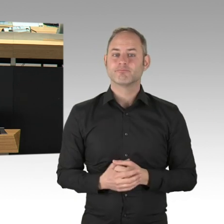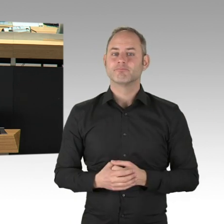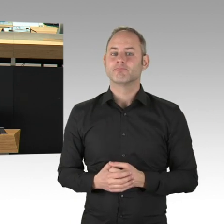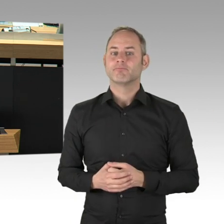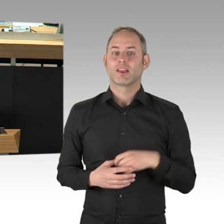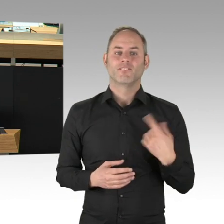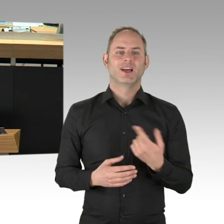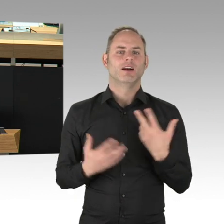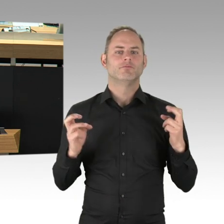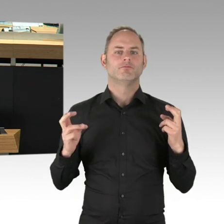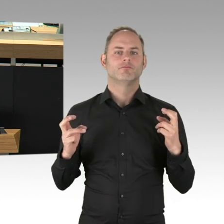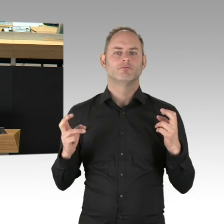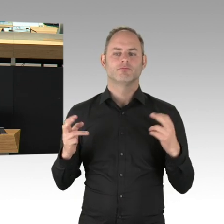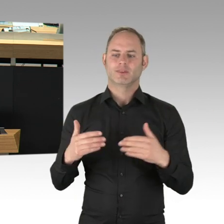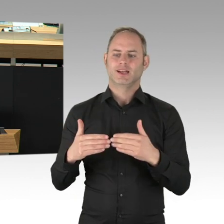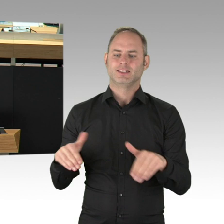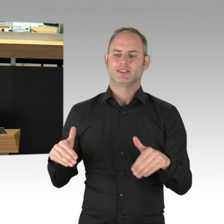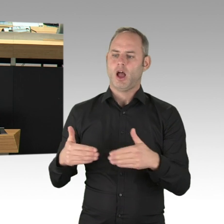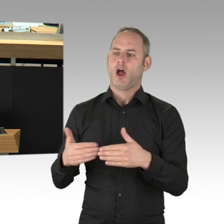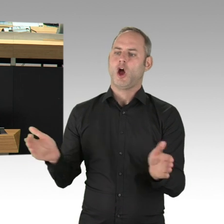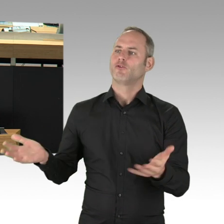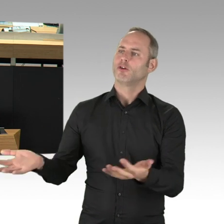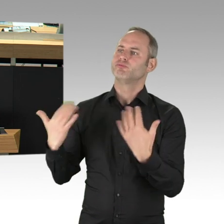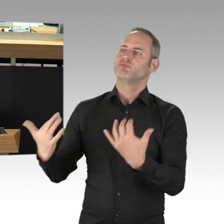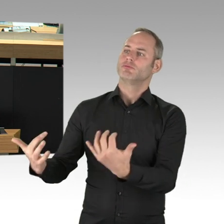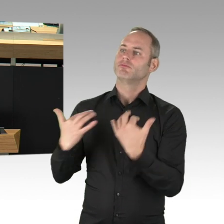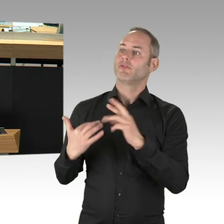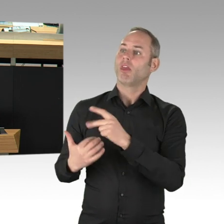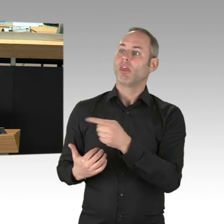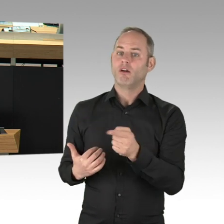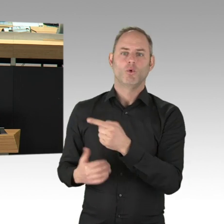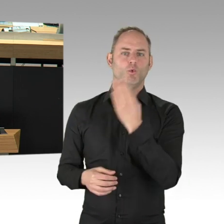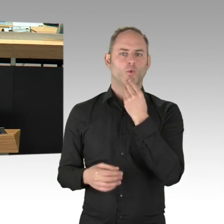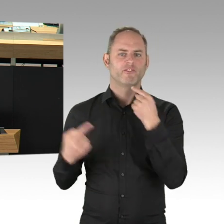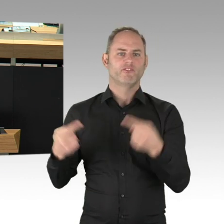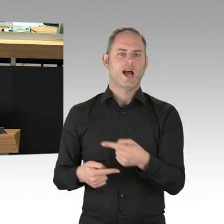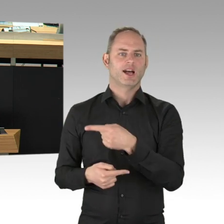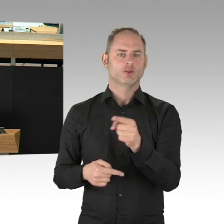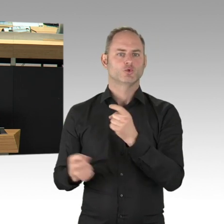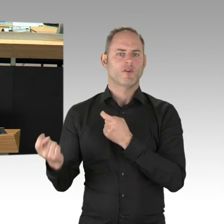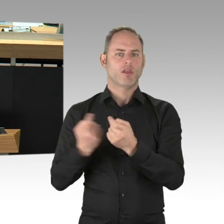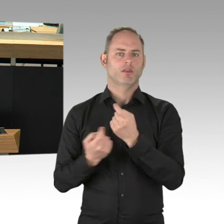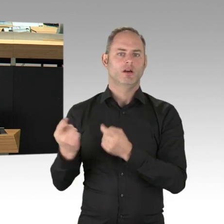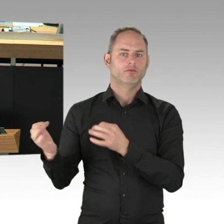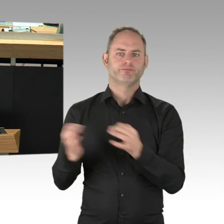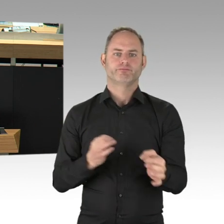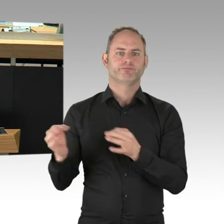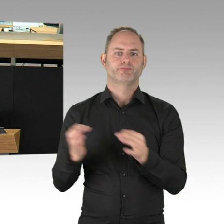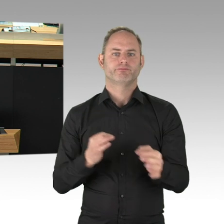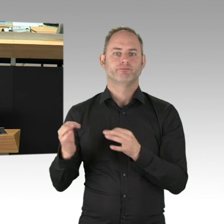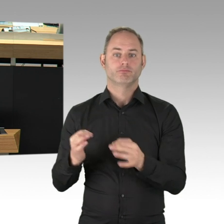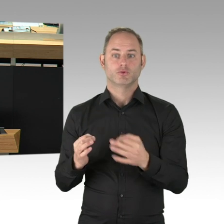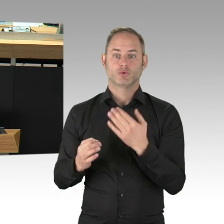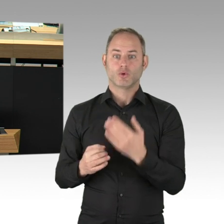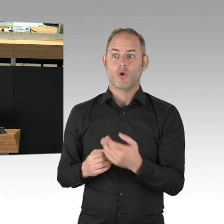Das muss so benannt werden und wir werden keine Gelegenheit auslassen, um den Menschen in unserem Land die Wahrheit zu sagen, wieder und wieder.